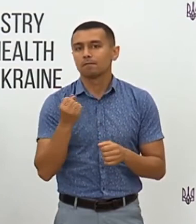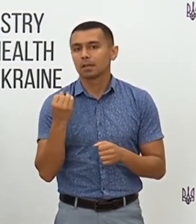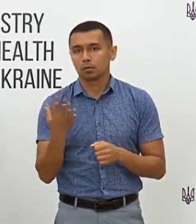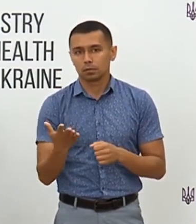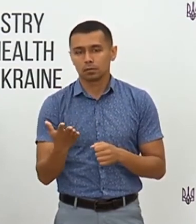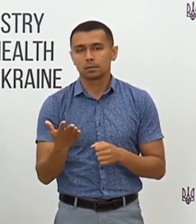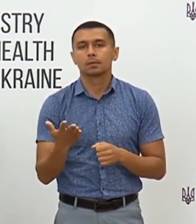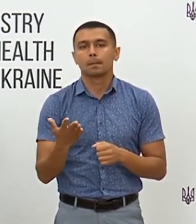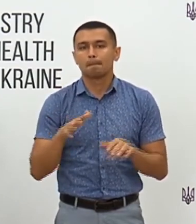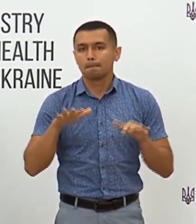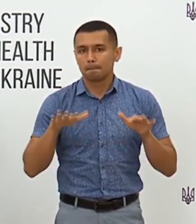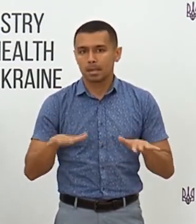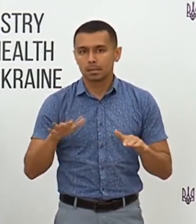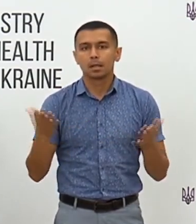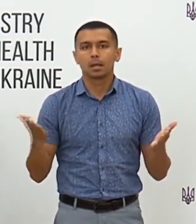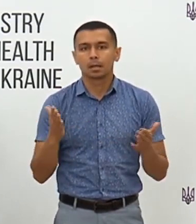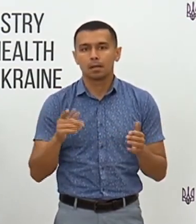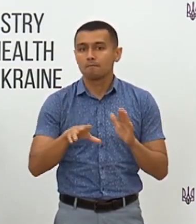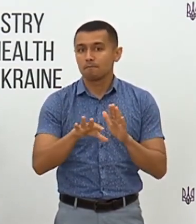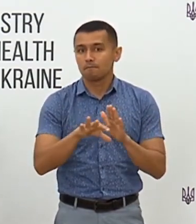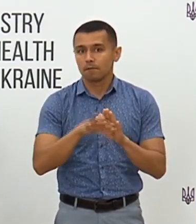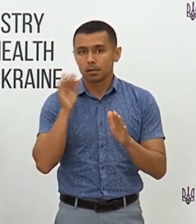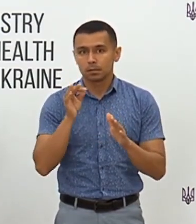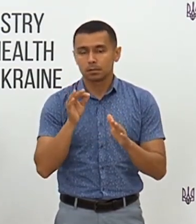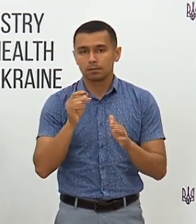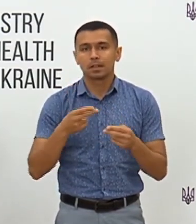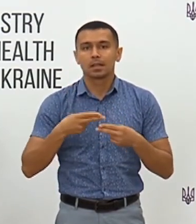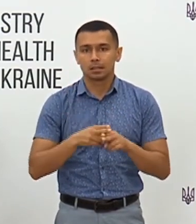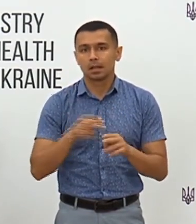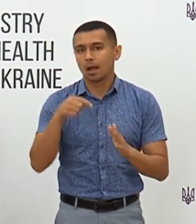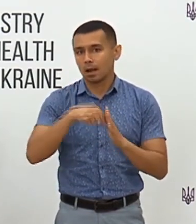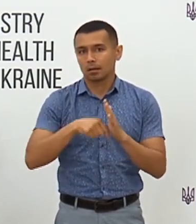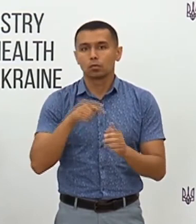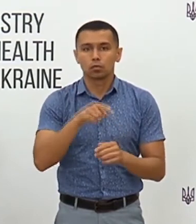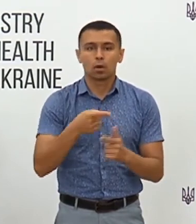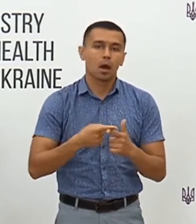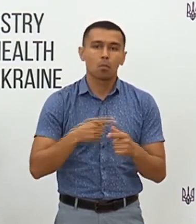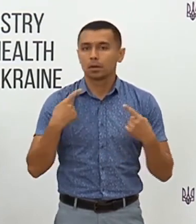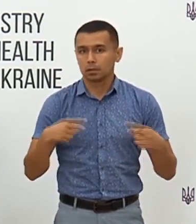кількості місць, які визначені в технічних характеристиках того чи